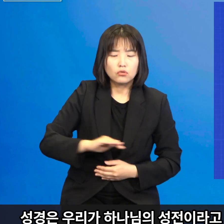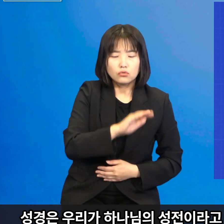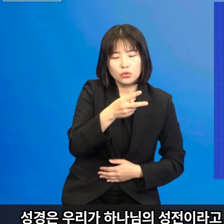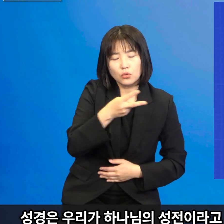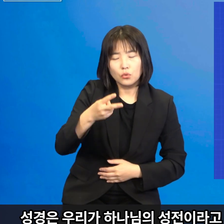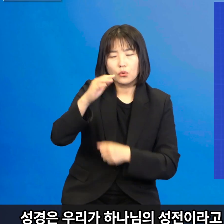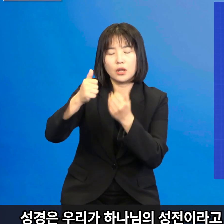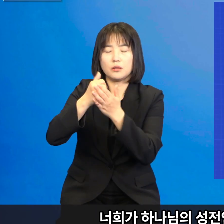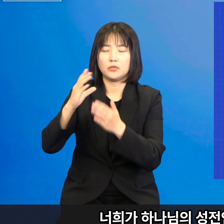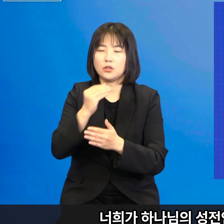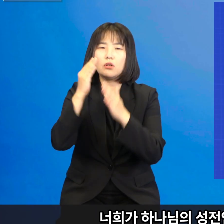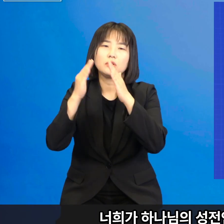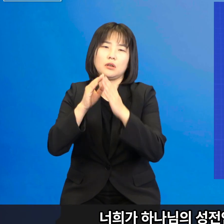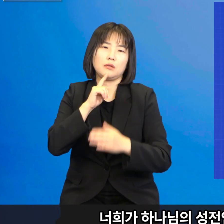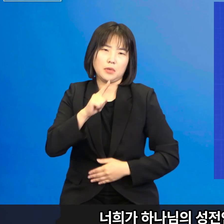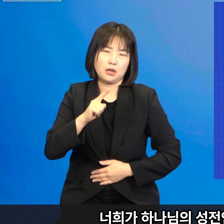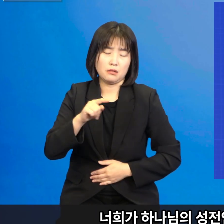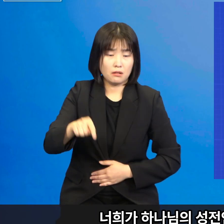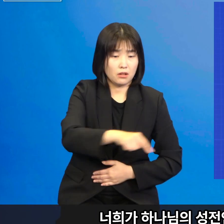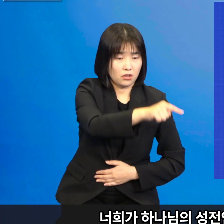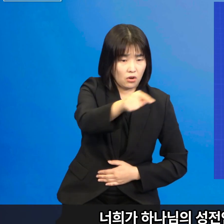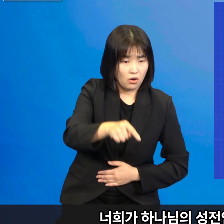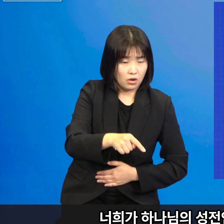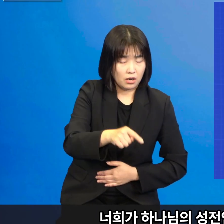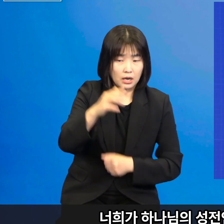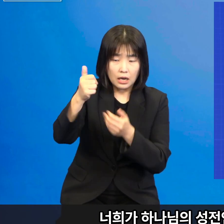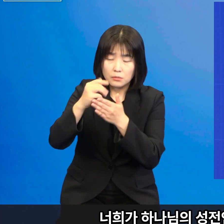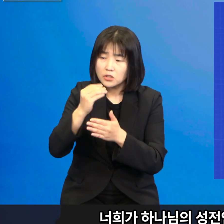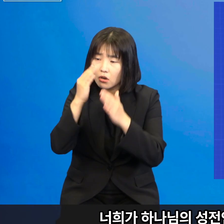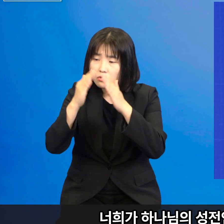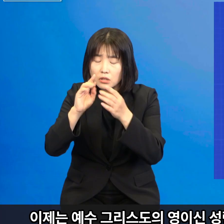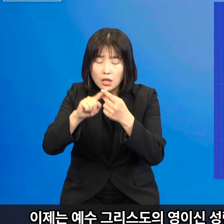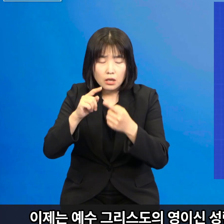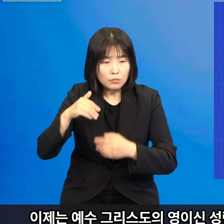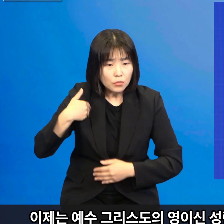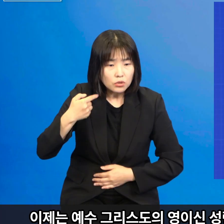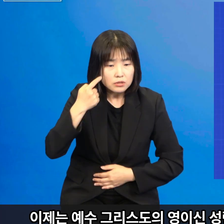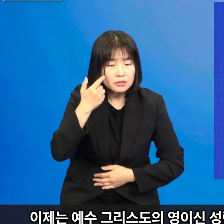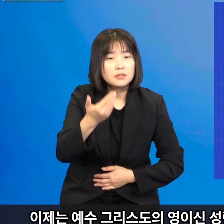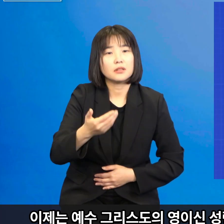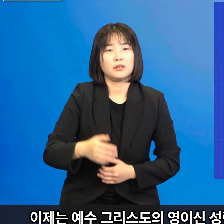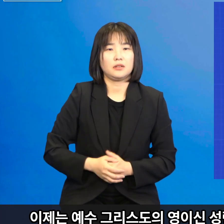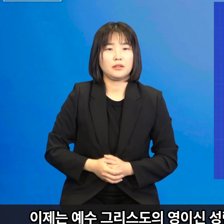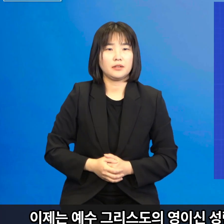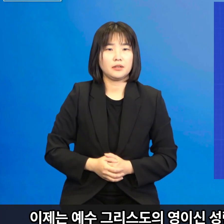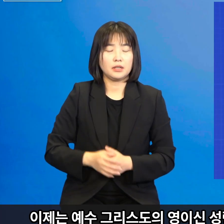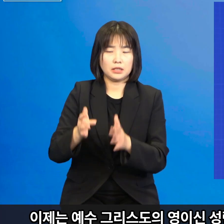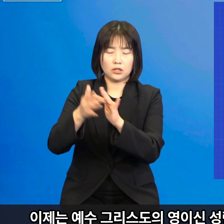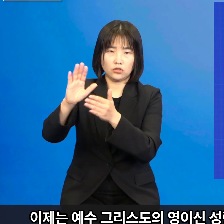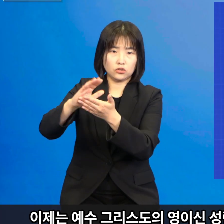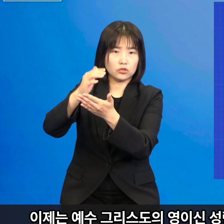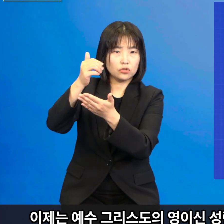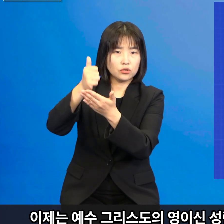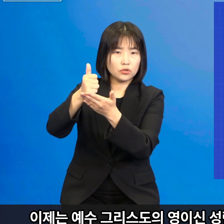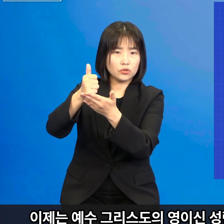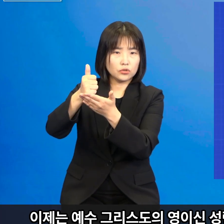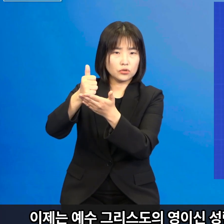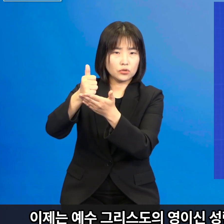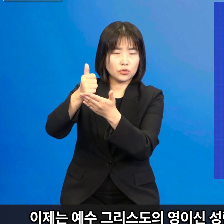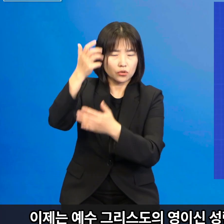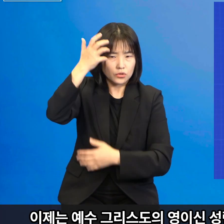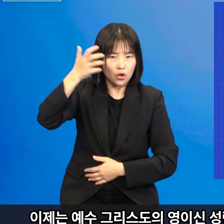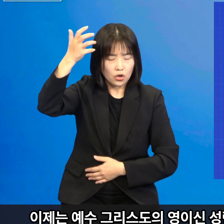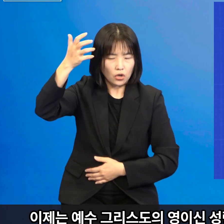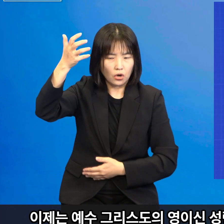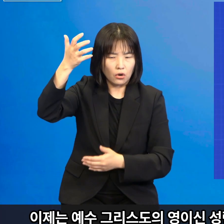고린도전서 3장에 말씀하고 있어요. 너희가 하나님의 성전인 줄을 알지 못하느냐. 이제는 예수 그리스도의 영이신 성령이 거하시는